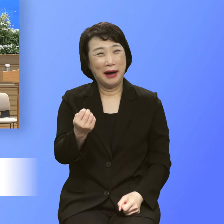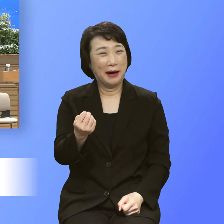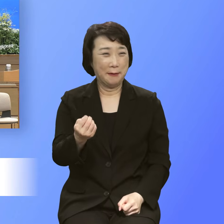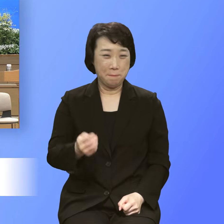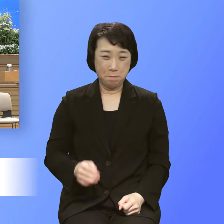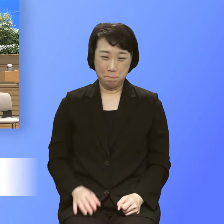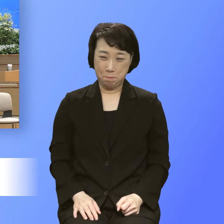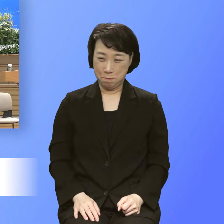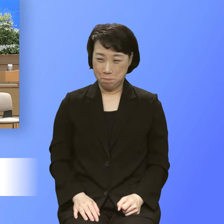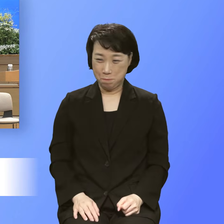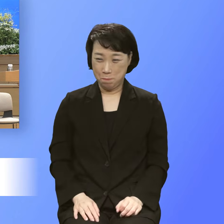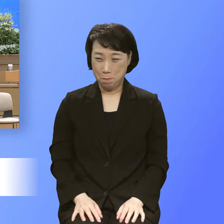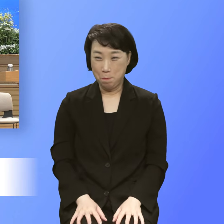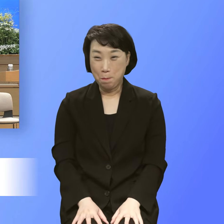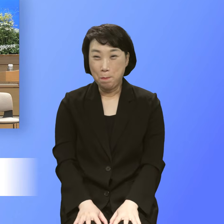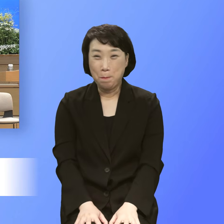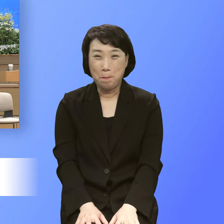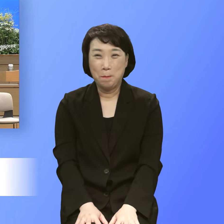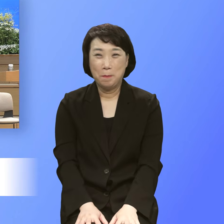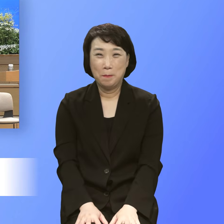예.